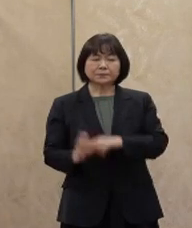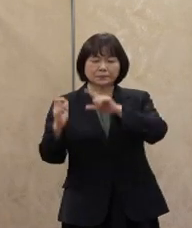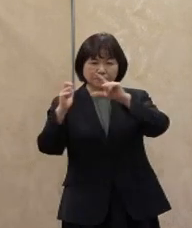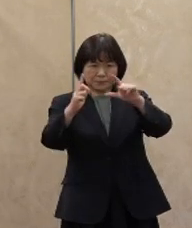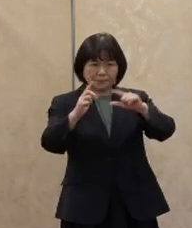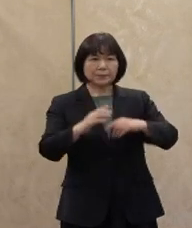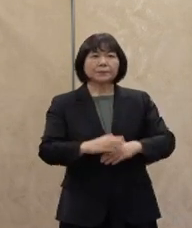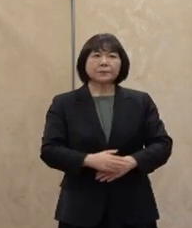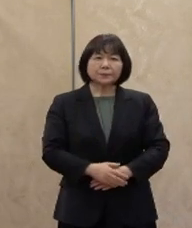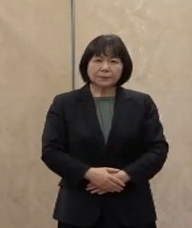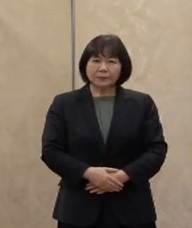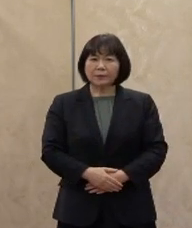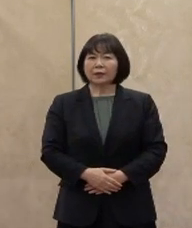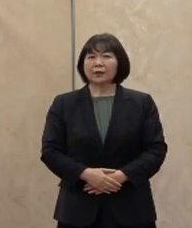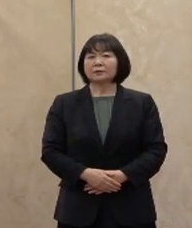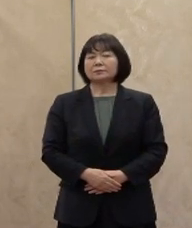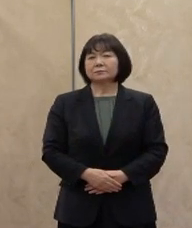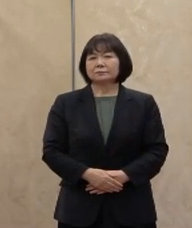うん、まああの